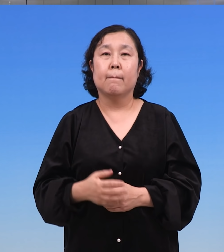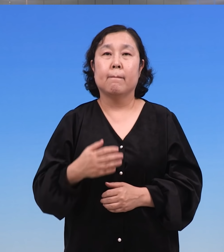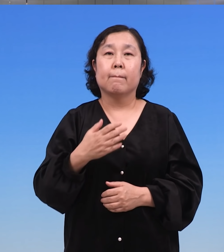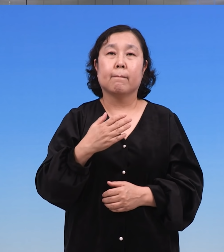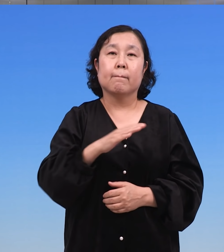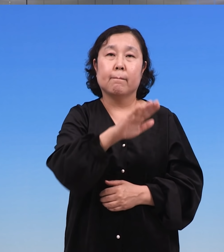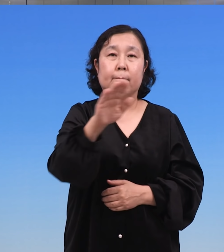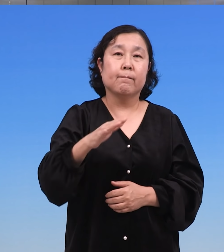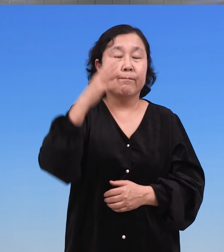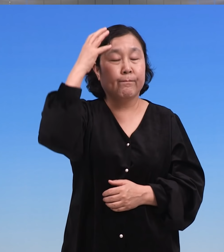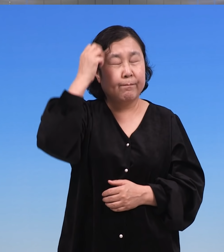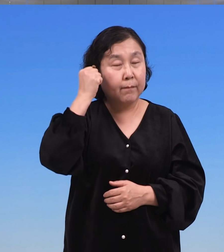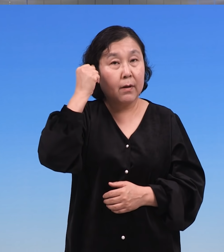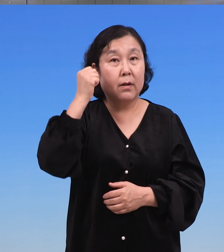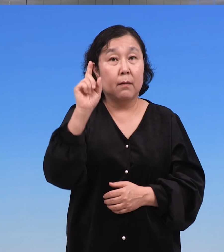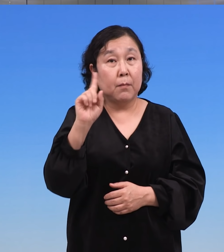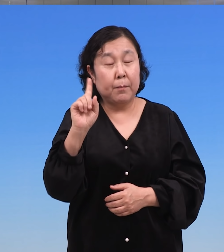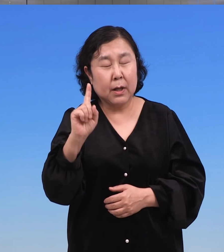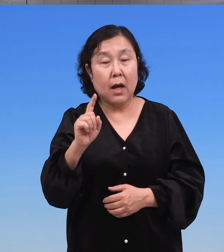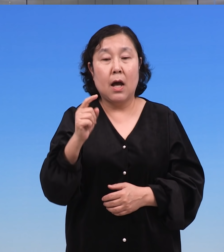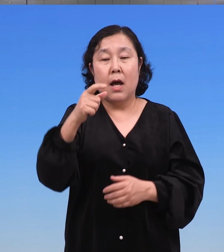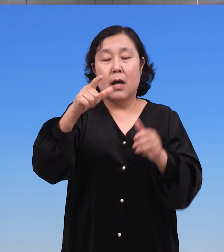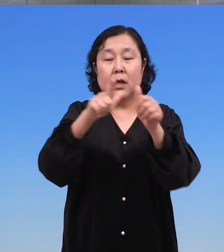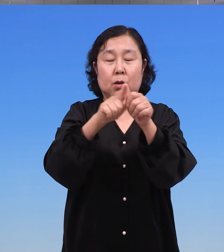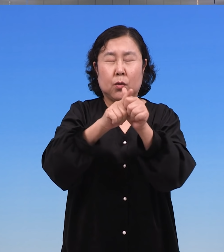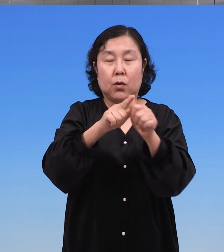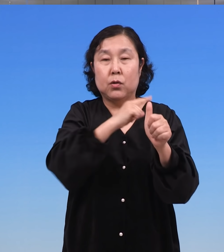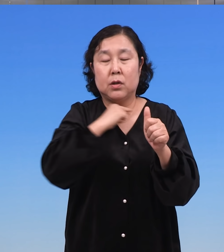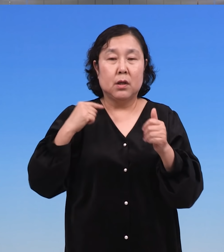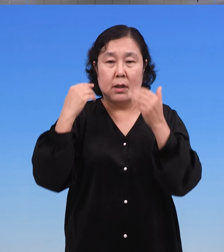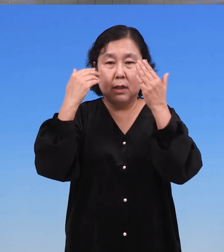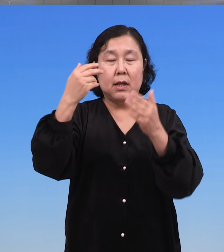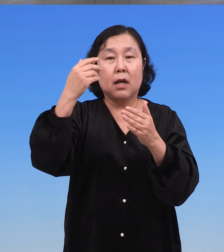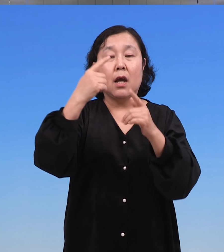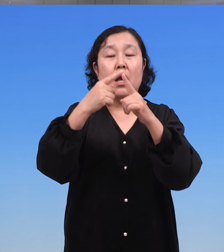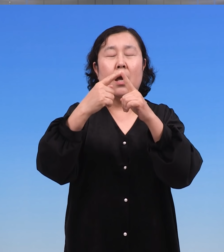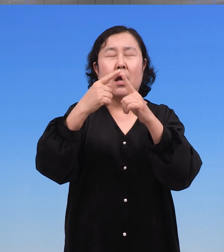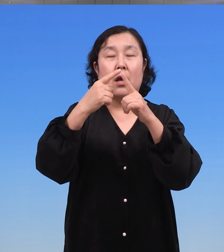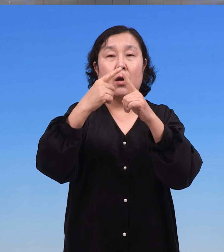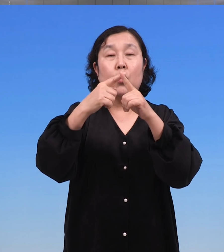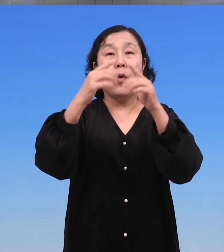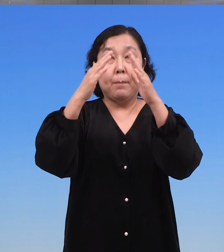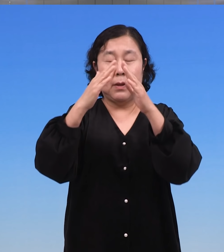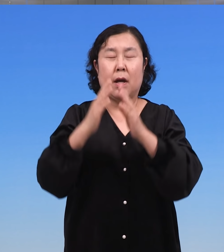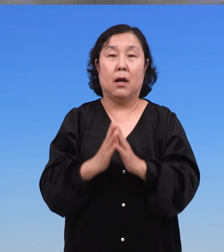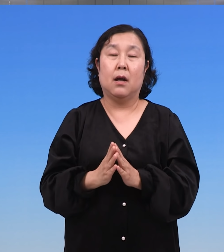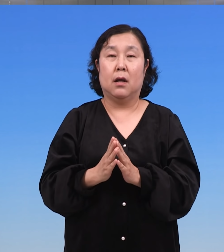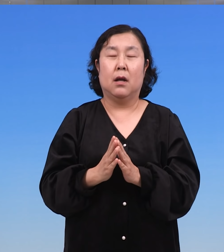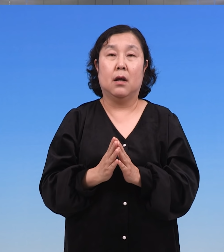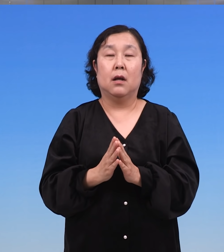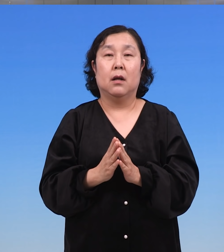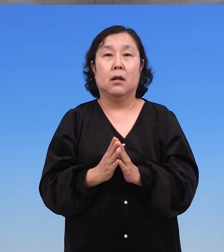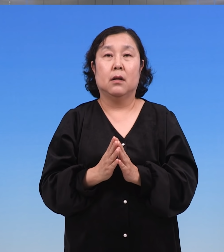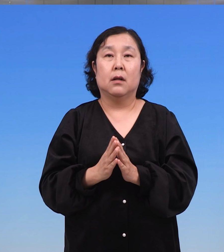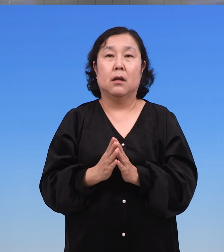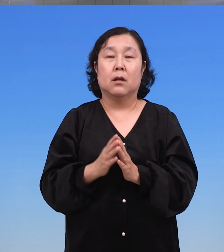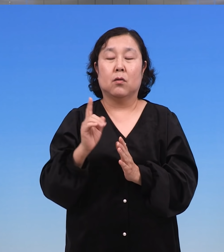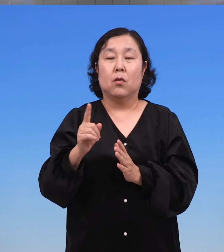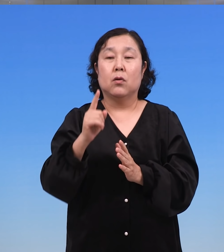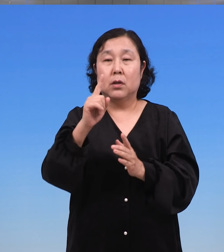그래서 우리가 기억해야 될 게 뭐냐? 기독교는 희생의 종교입니다. 그리고 기독교는 이런 희생을 통해